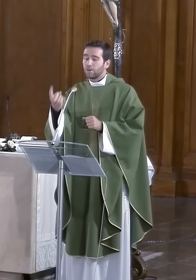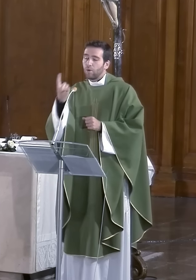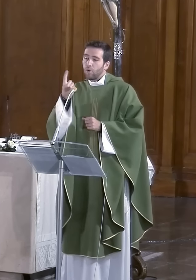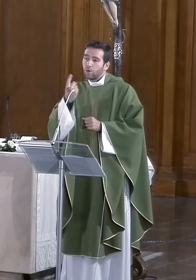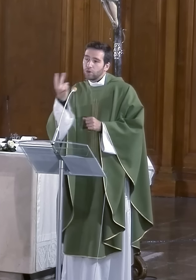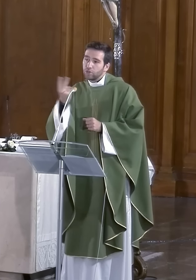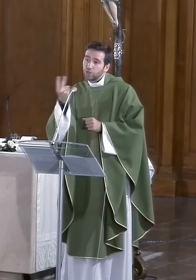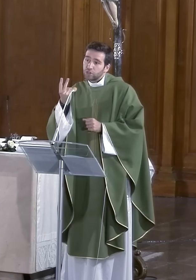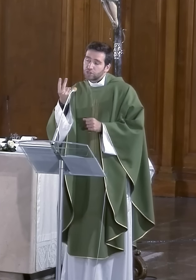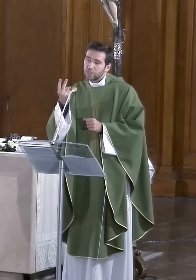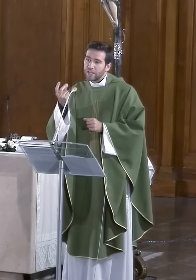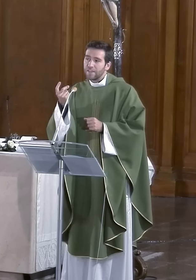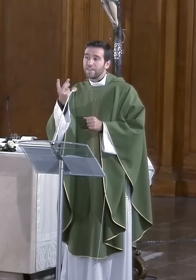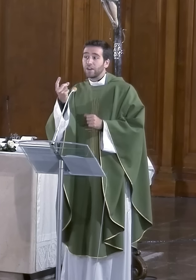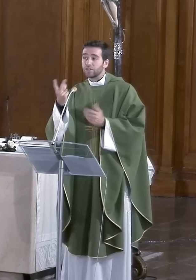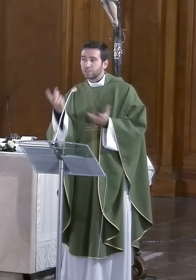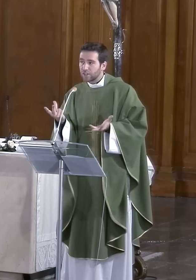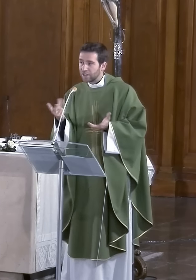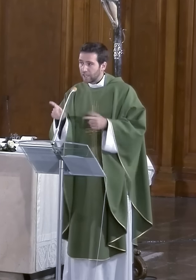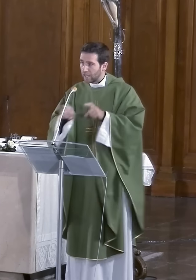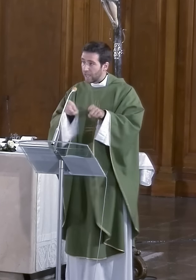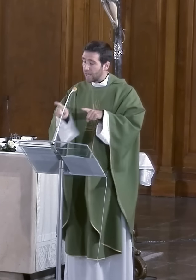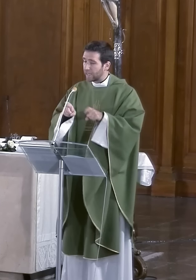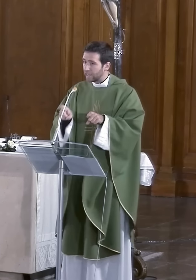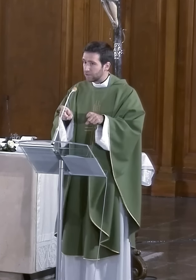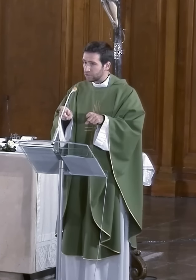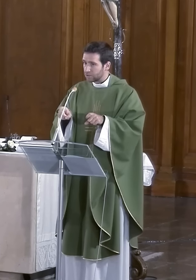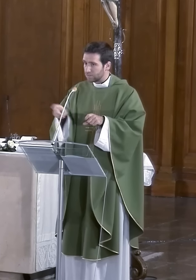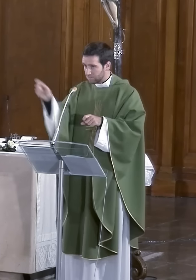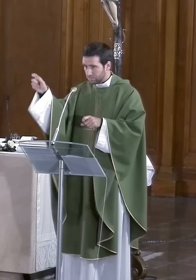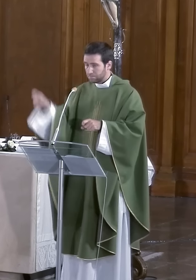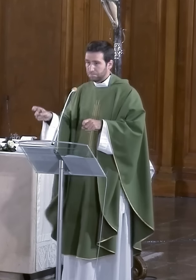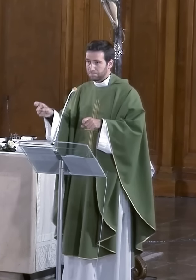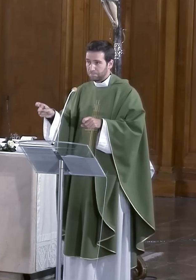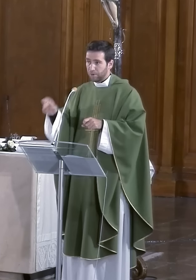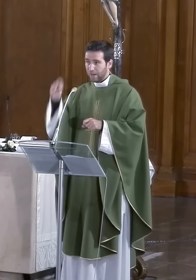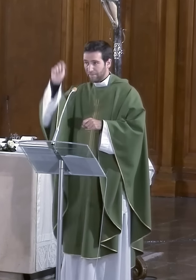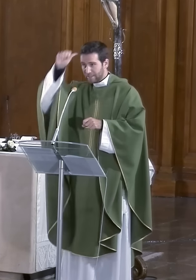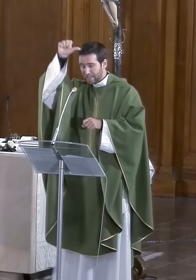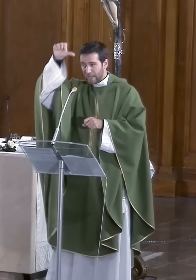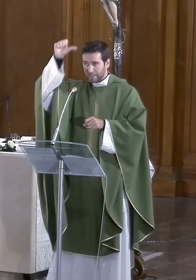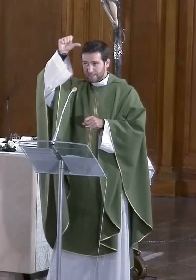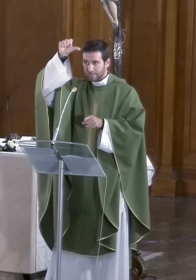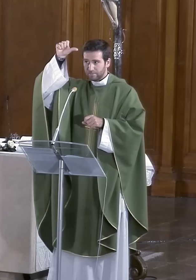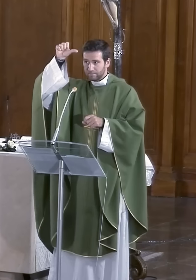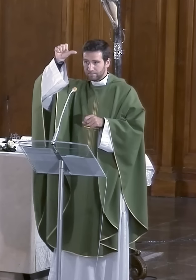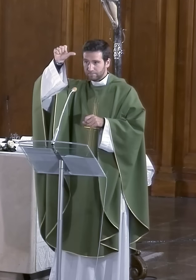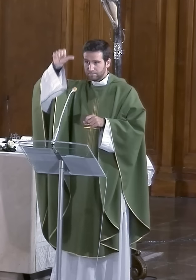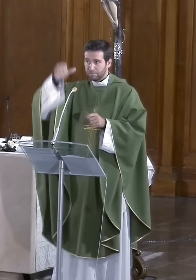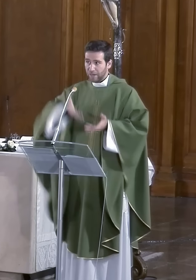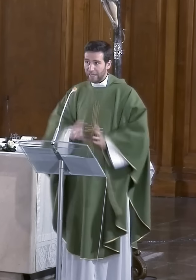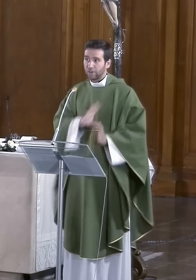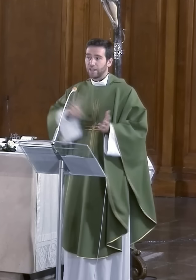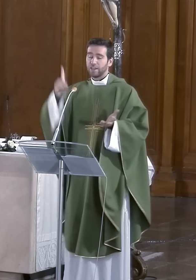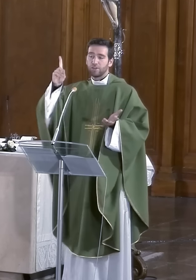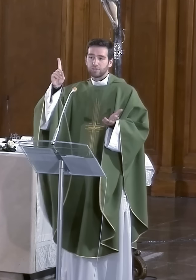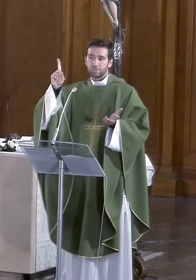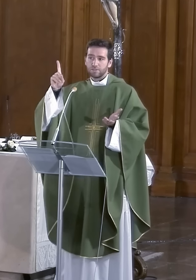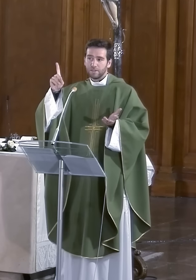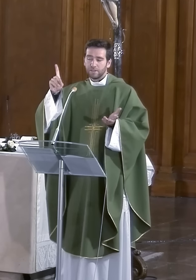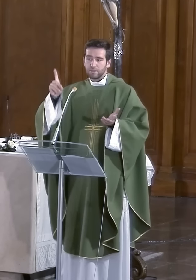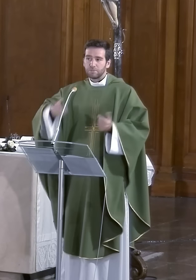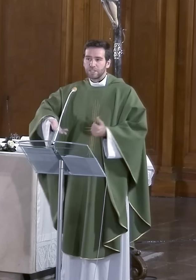eran dos de los 12 elegidos por el Mesías, por el Hijo de